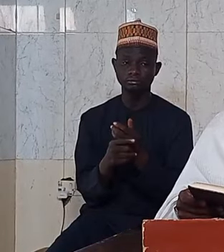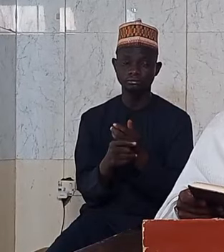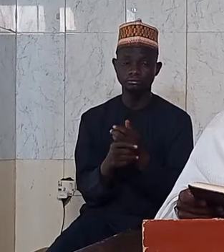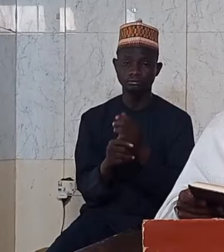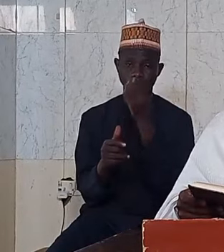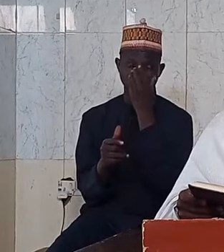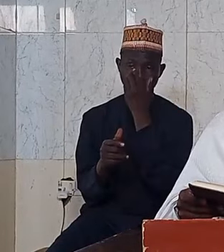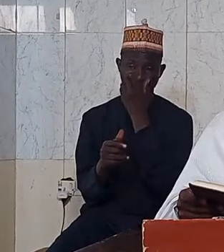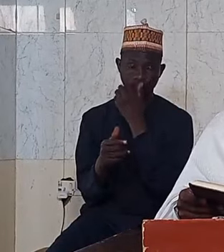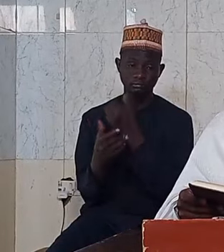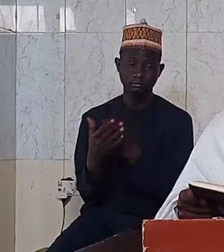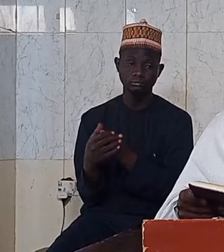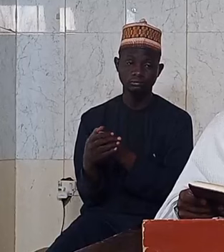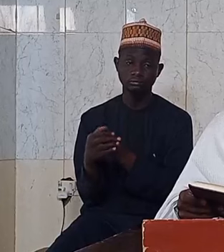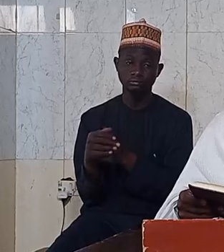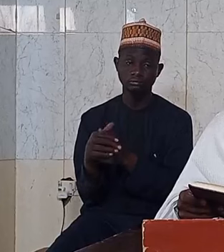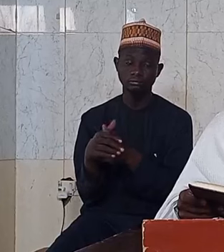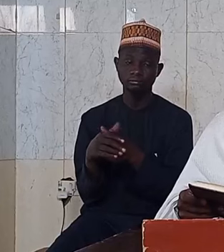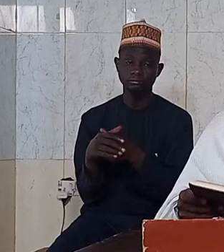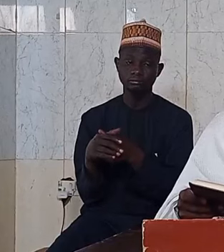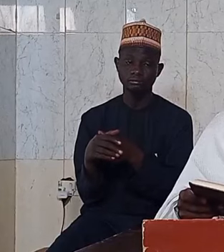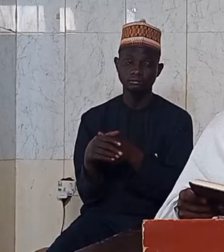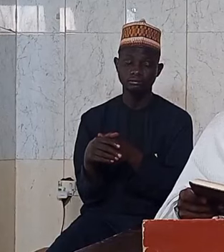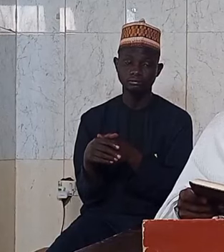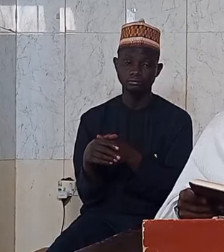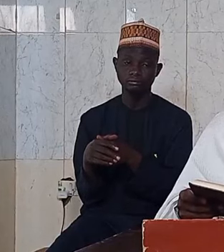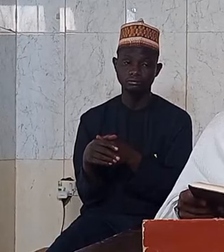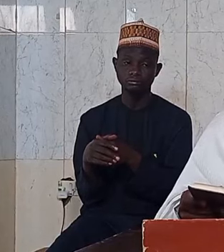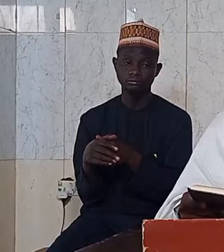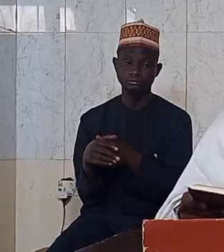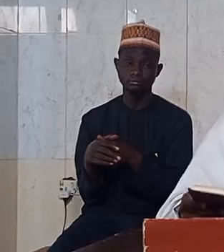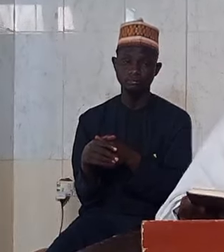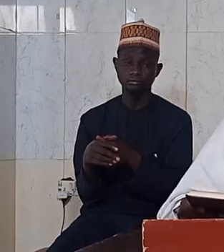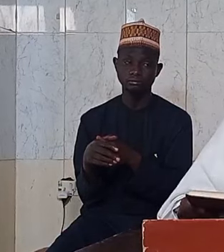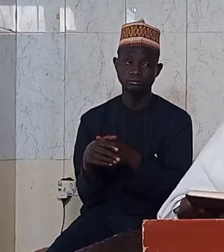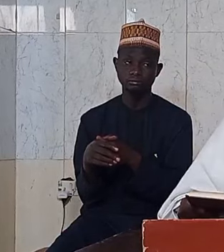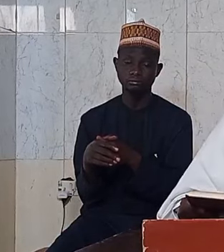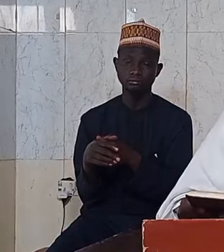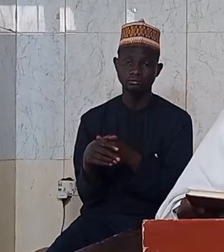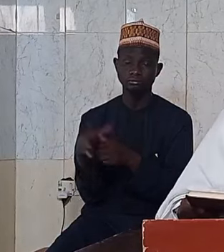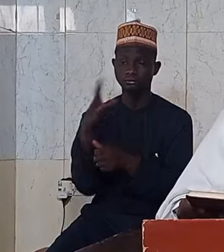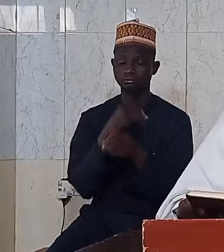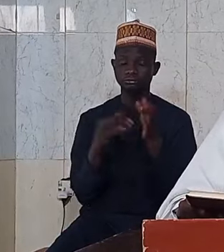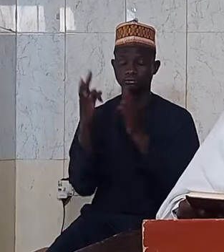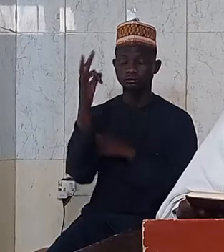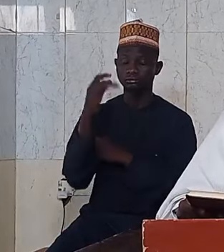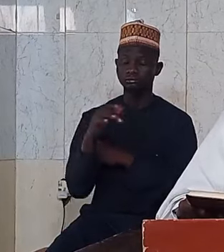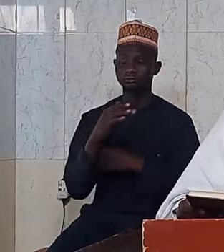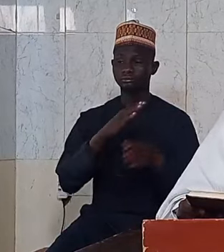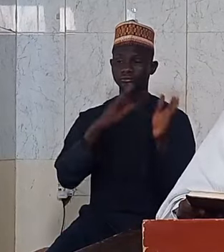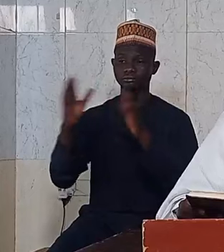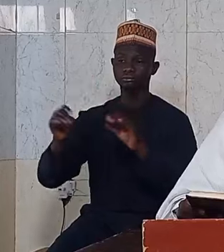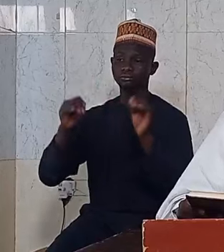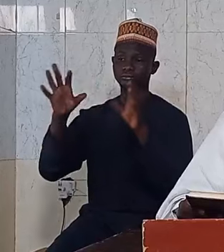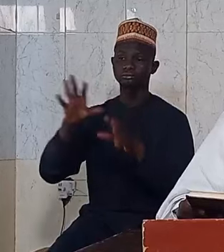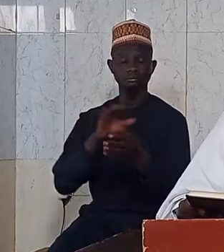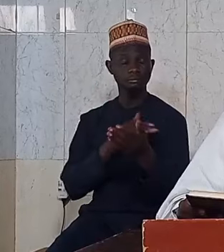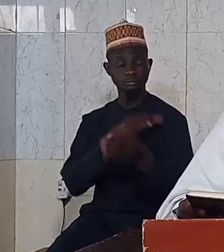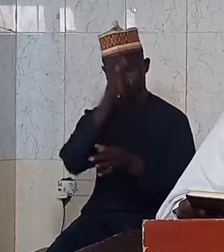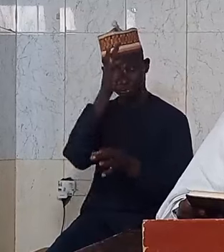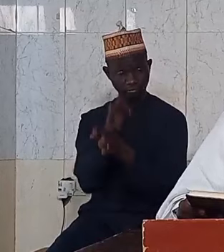alhaqi wa la likaydillahi liibadihi almu'minin kuma haka in Allah ya kintsawa bayan sa